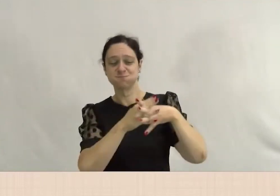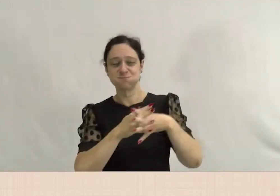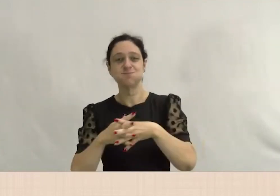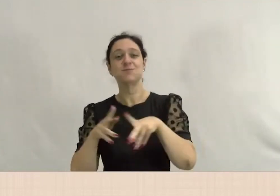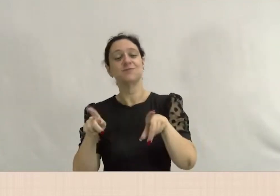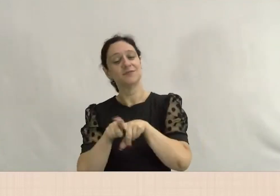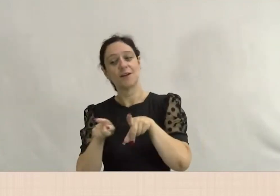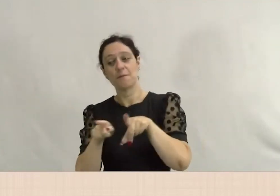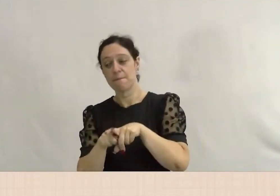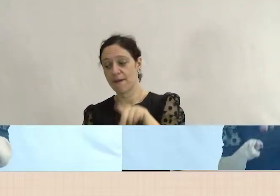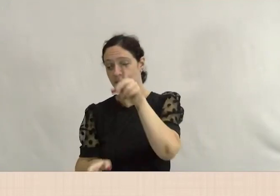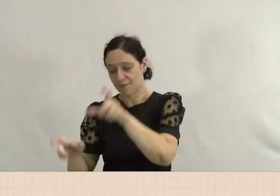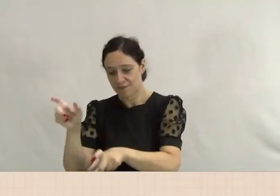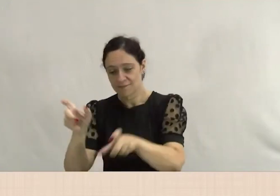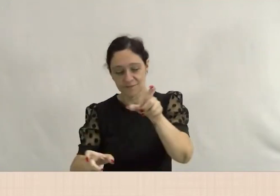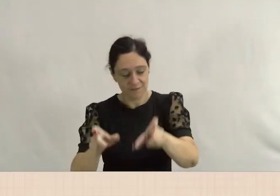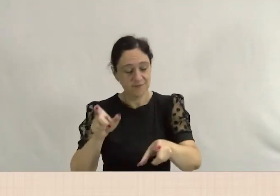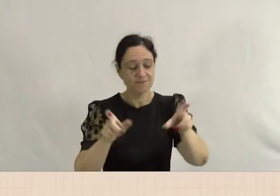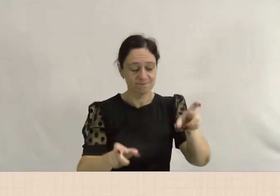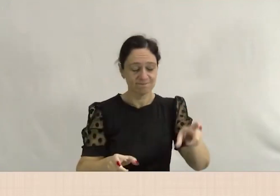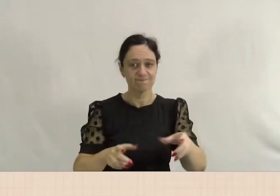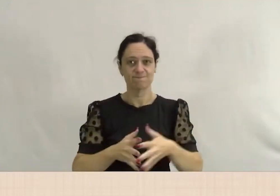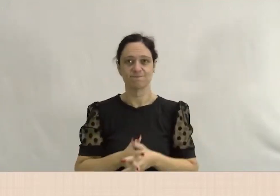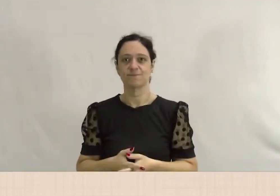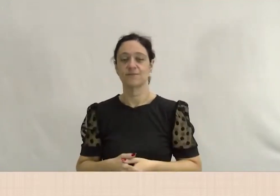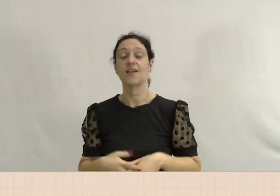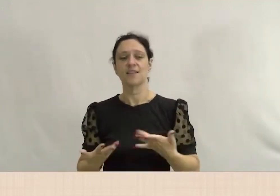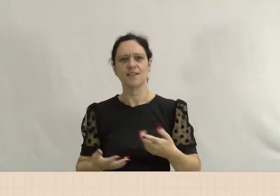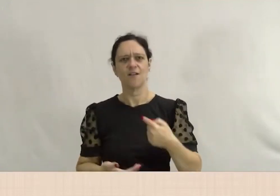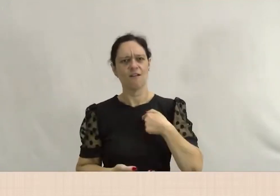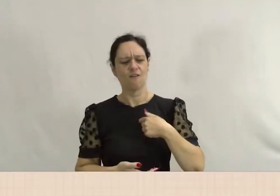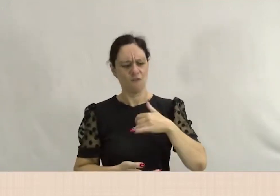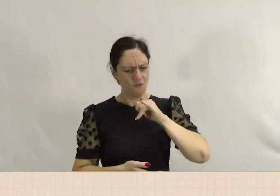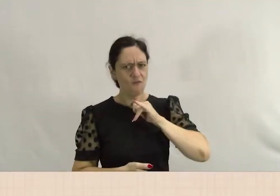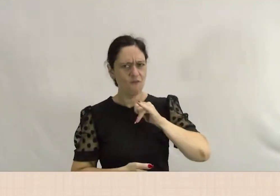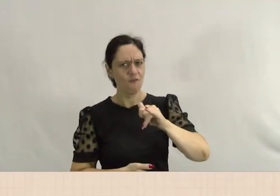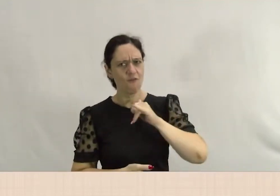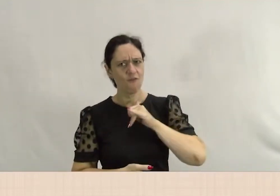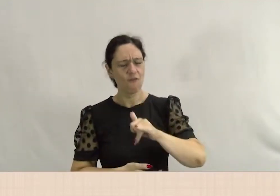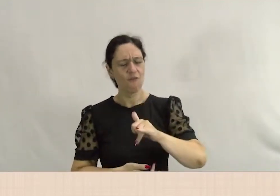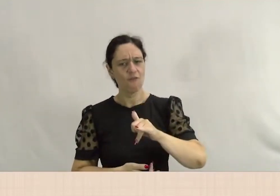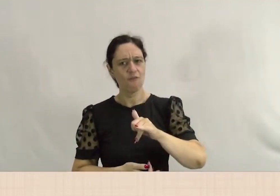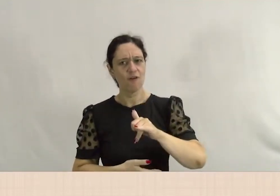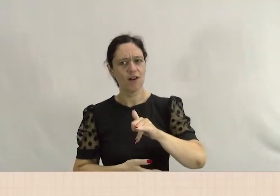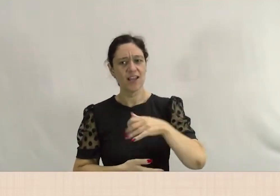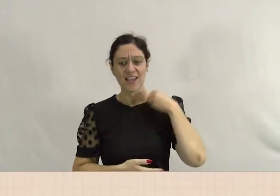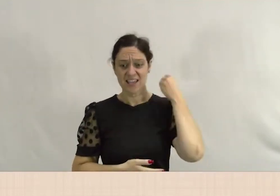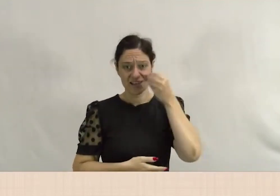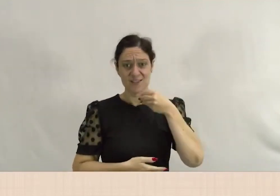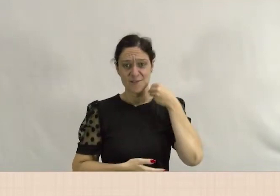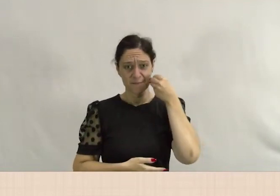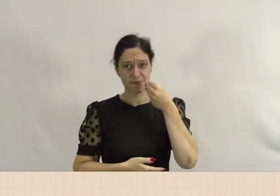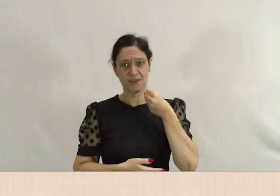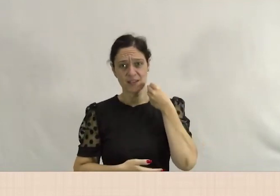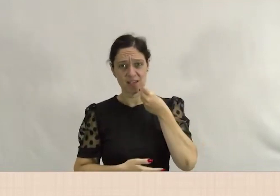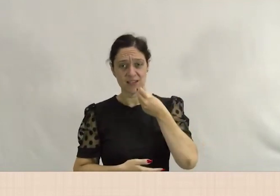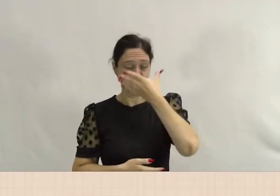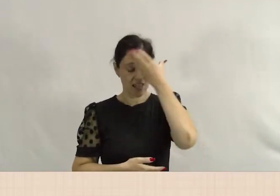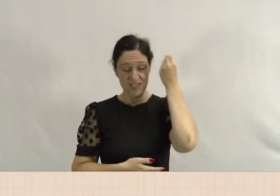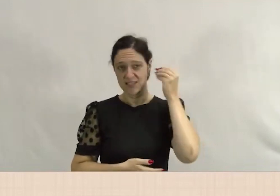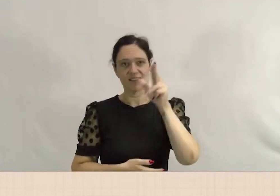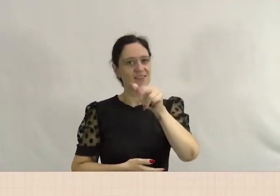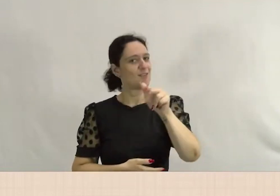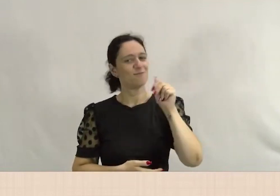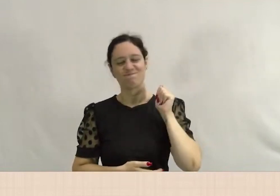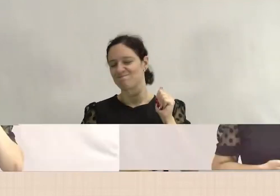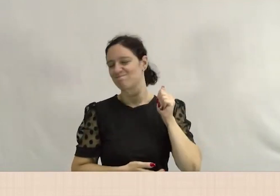situação toda. Eu disse para os irmãos que essas experiências nunca mais serão esquecidas diante